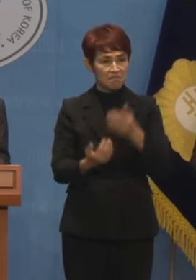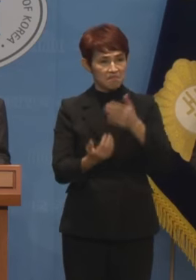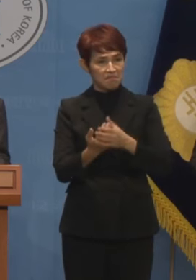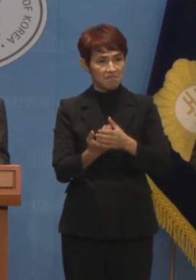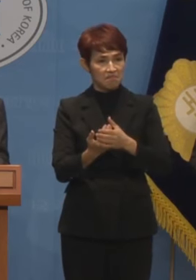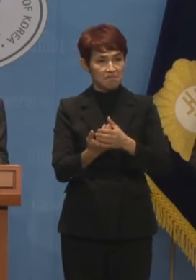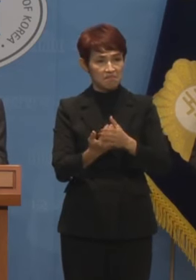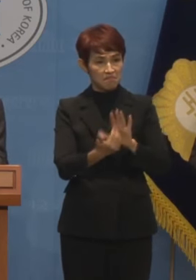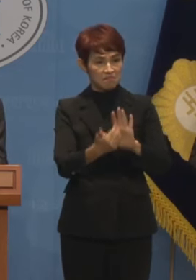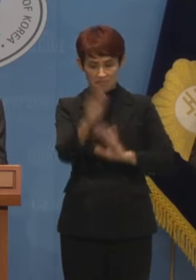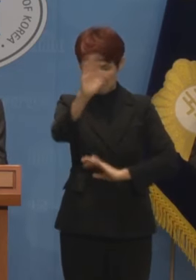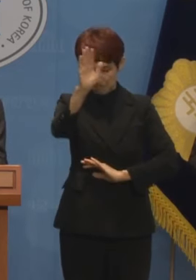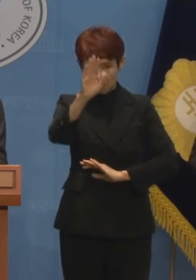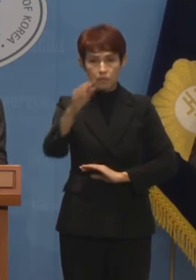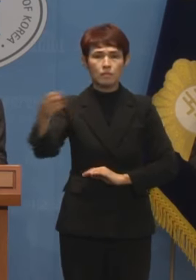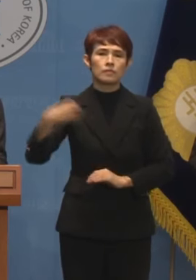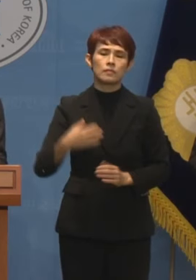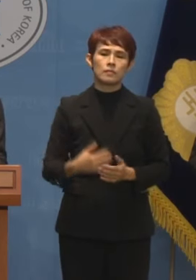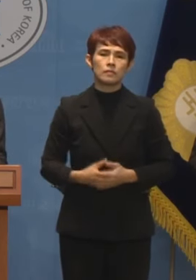거절했습니다.